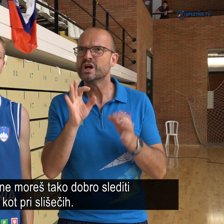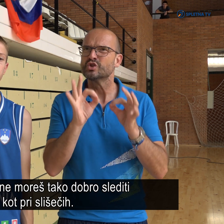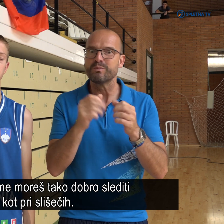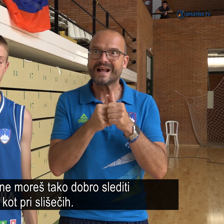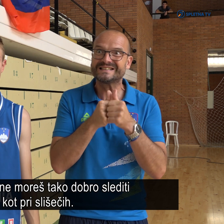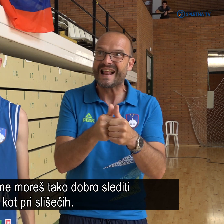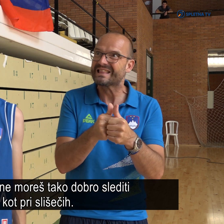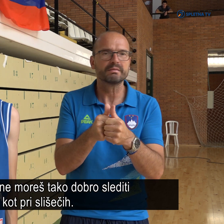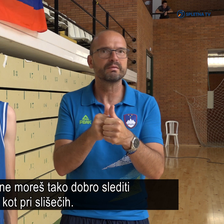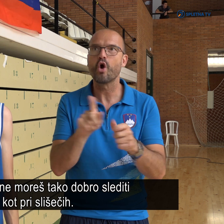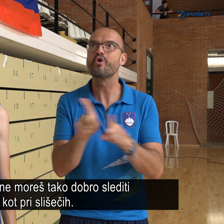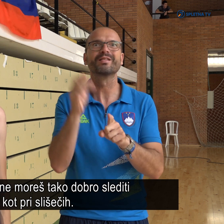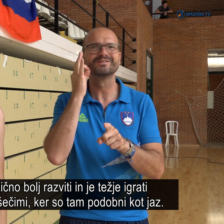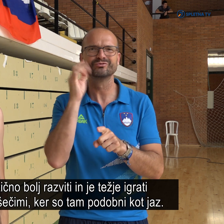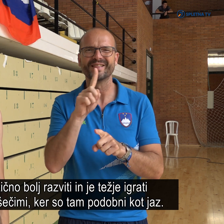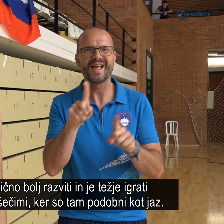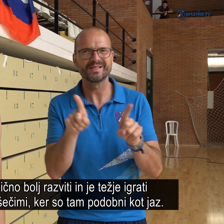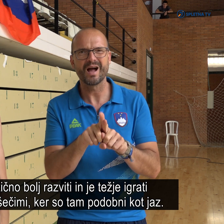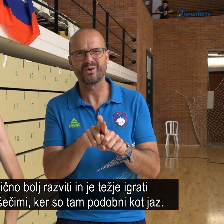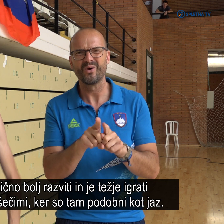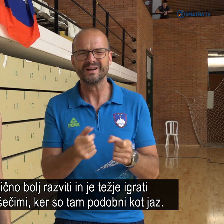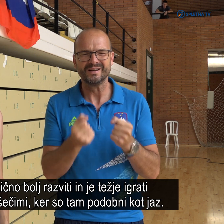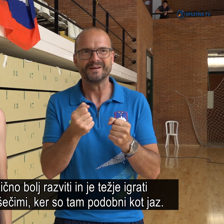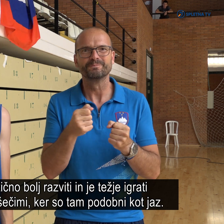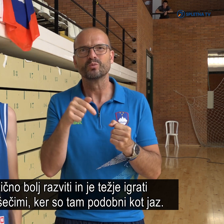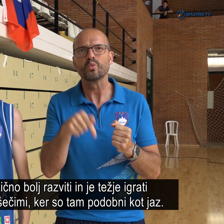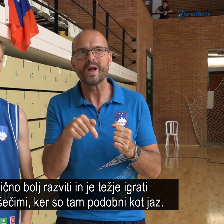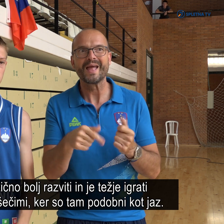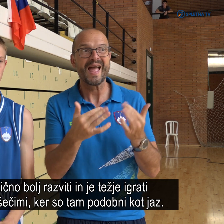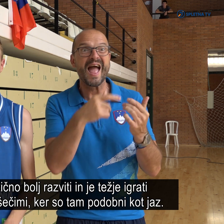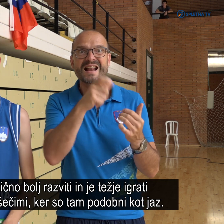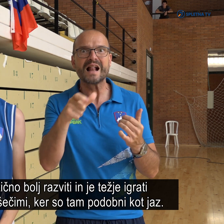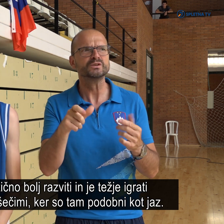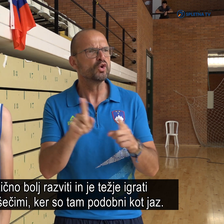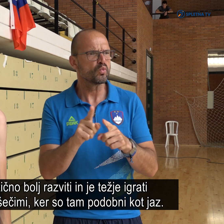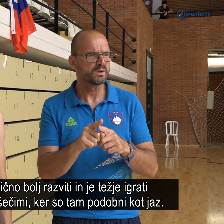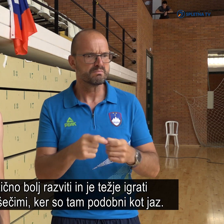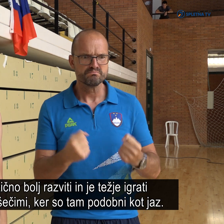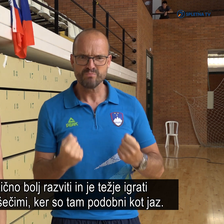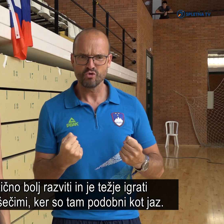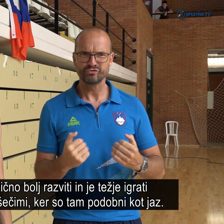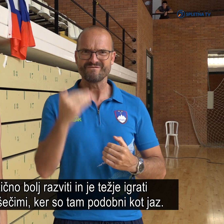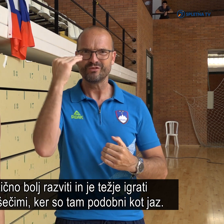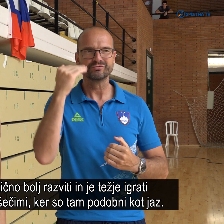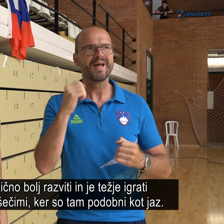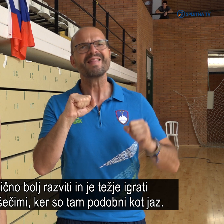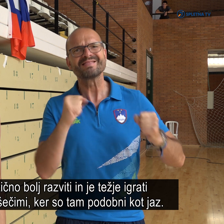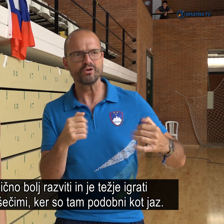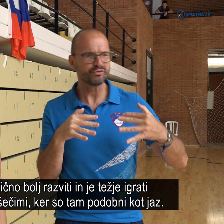pri slišečih. Pa tukaj so pač igralci fizično bolj razviti in je težje igrati proti njim kot proti